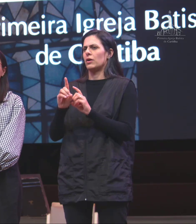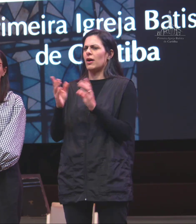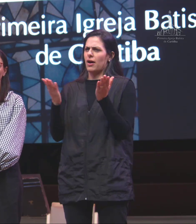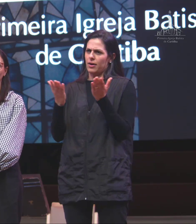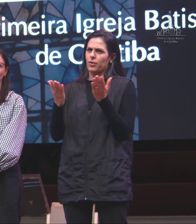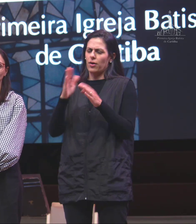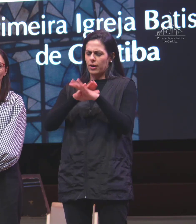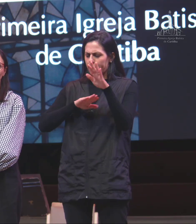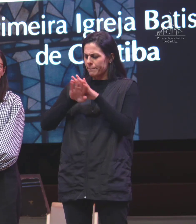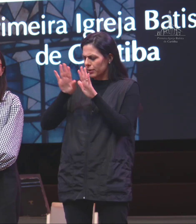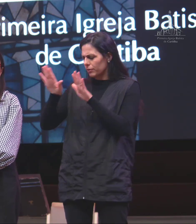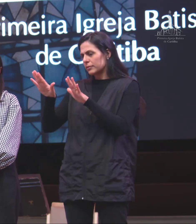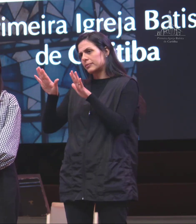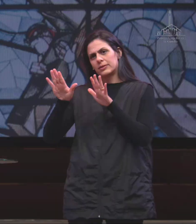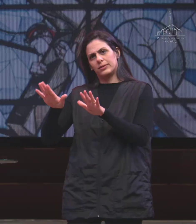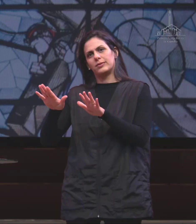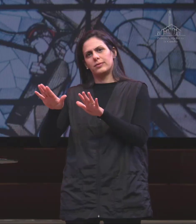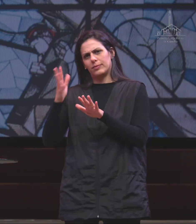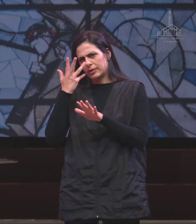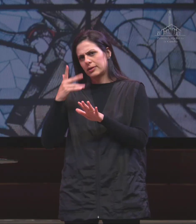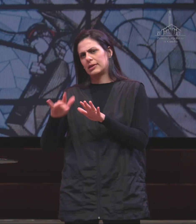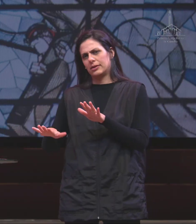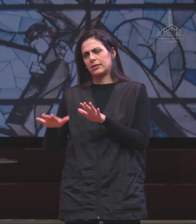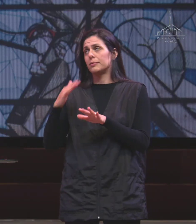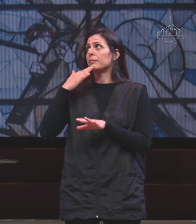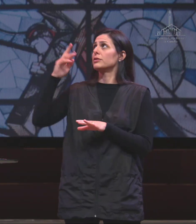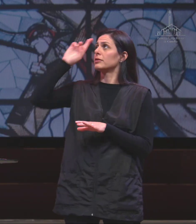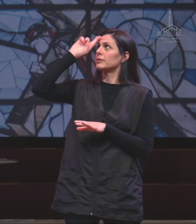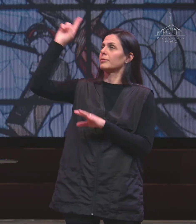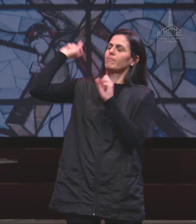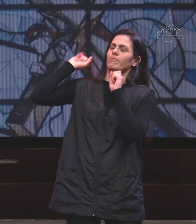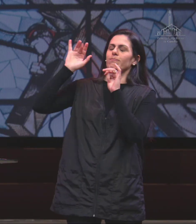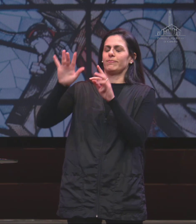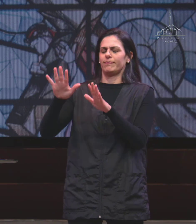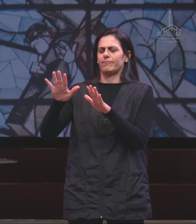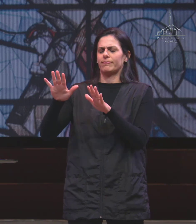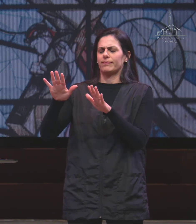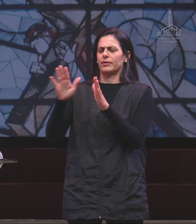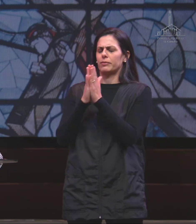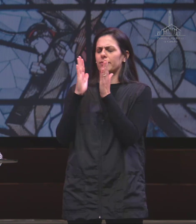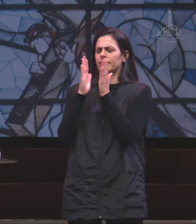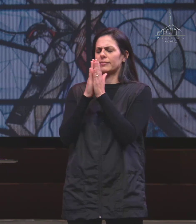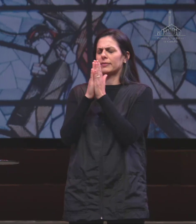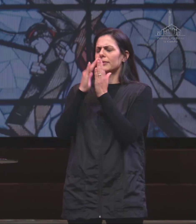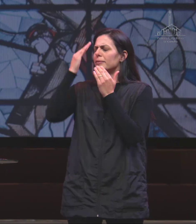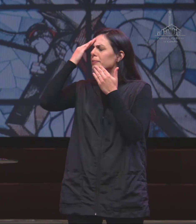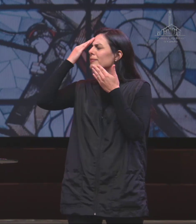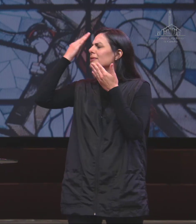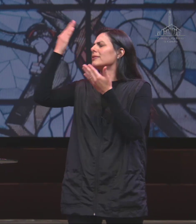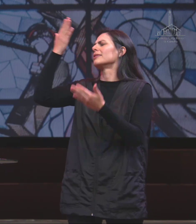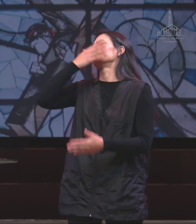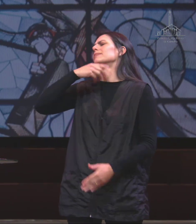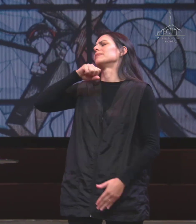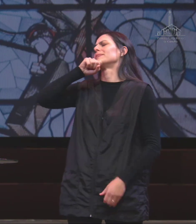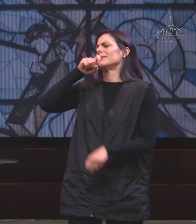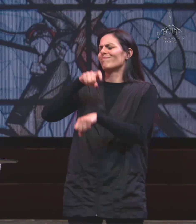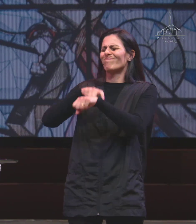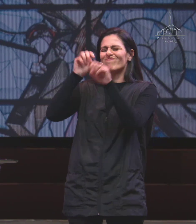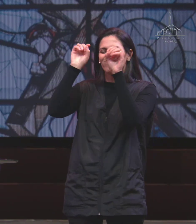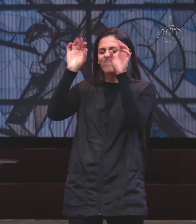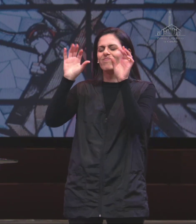vida, sobre a cabecinha deles e vamos pedir ao Senhor que abençoe. Muito obrigado, Pai, por esse momento especial, onde